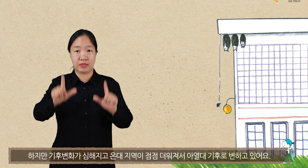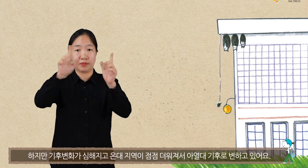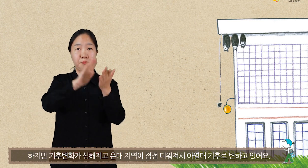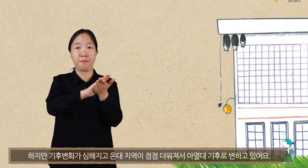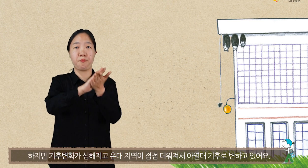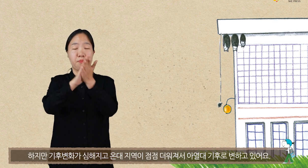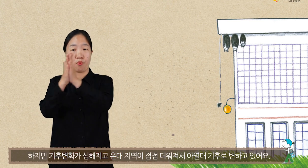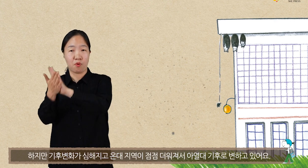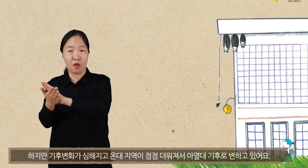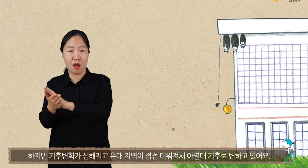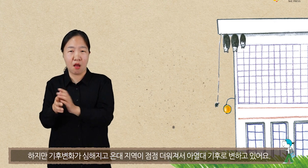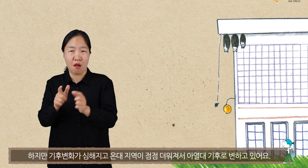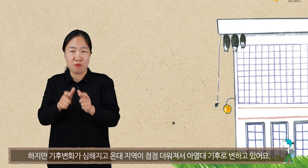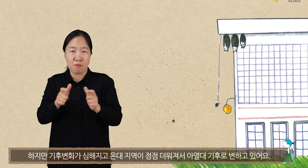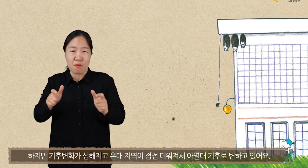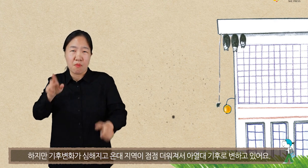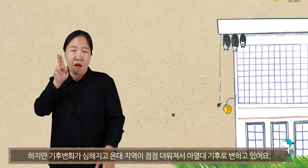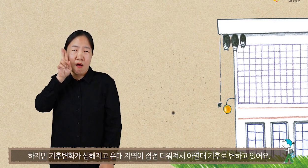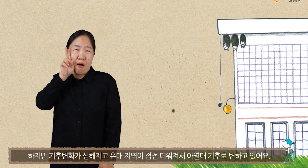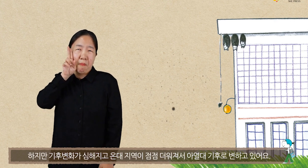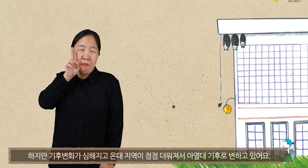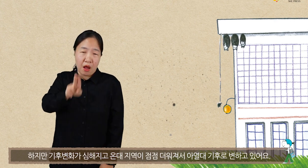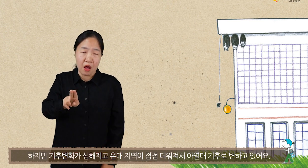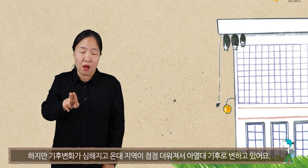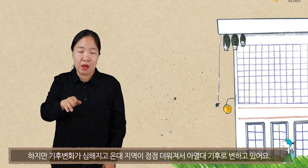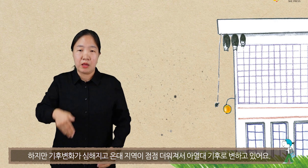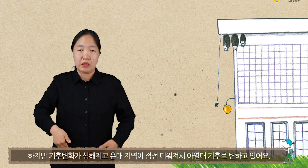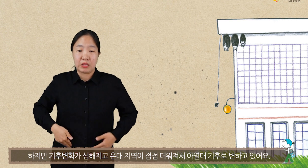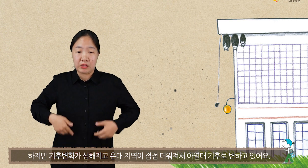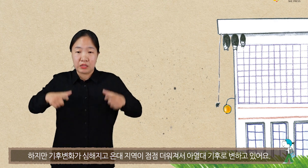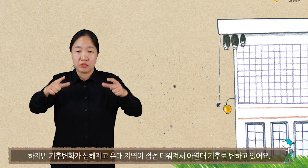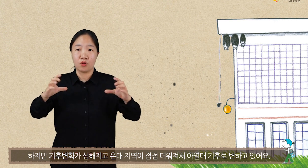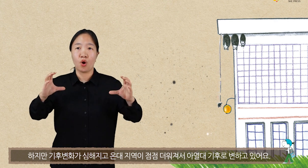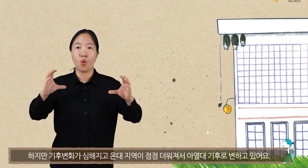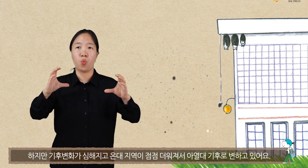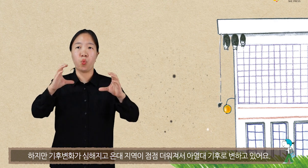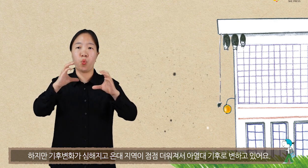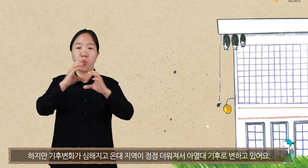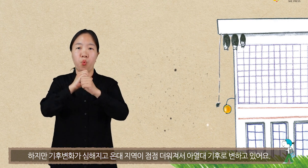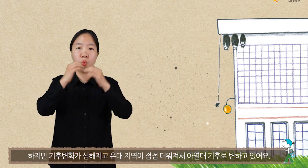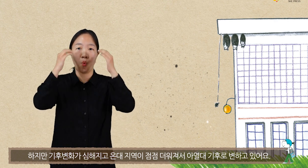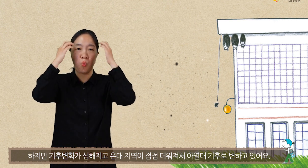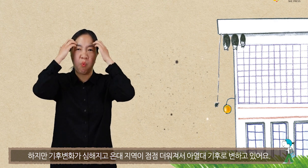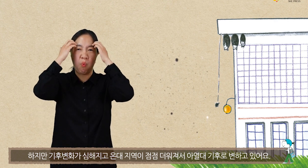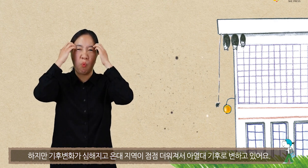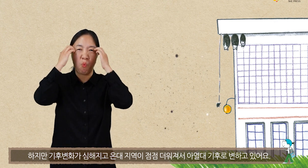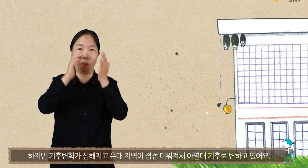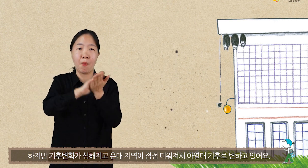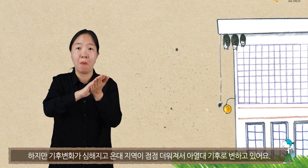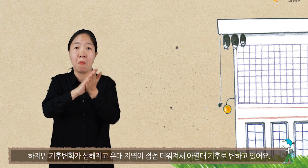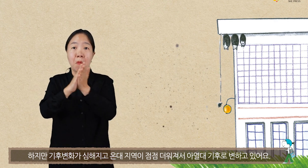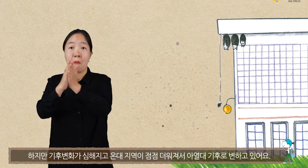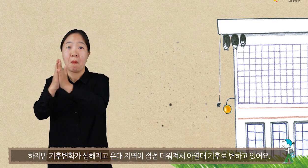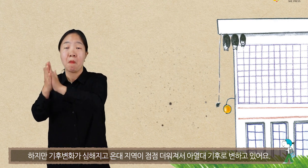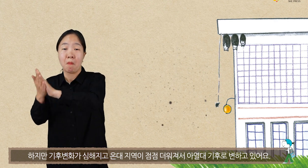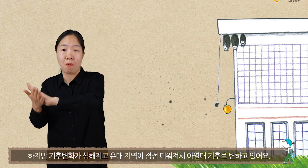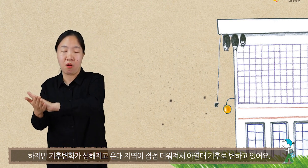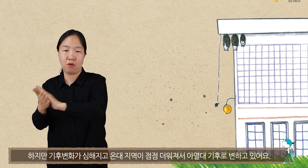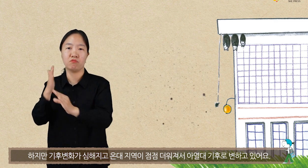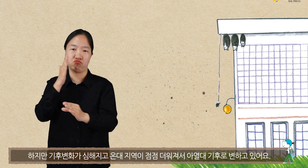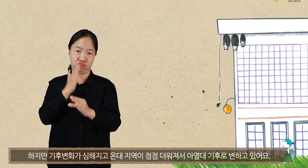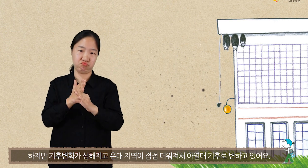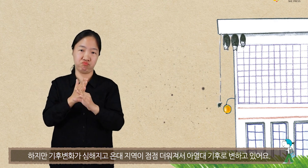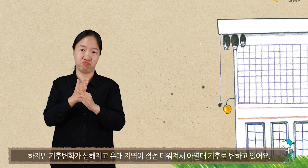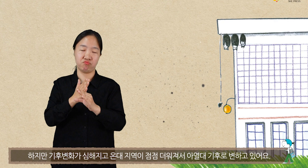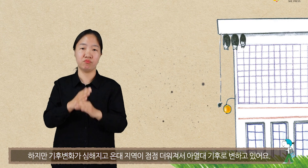하지만 기후변화가 심해지고 온대 지역이 점점 더워져서 아열대 기후로 변하고 있어요.